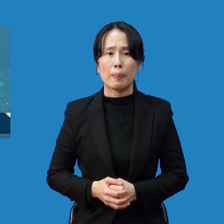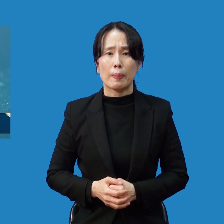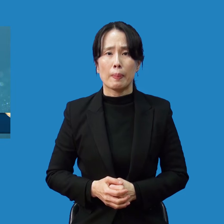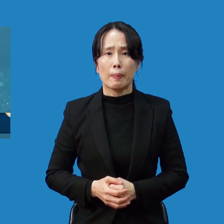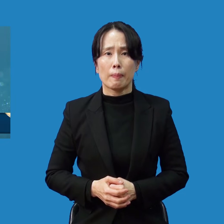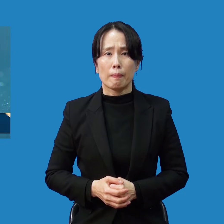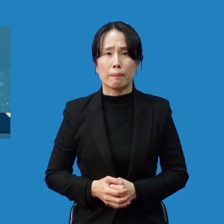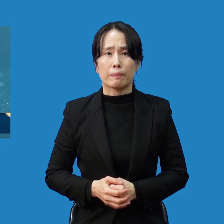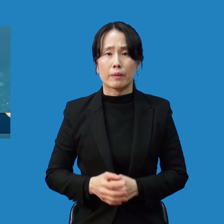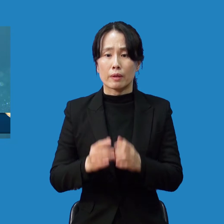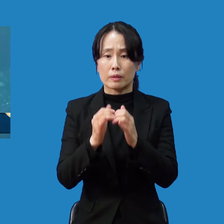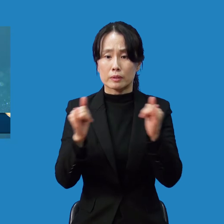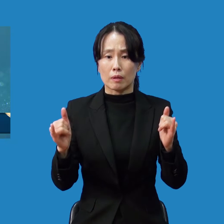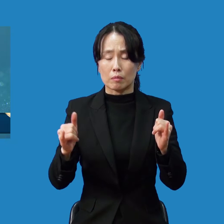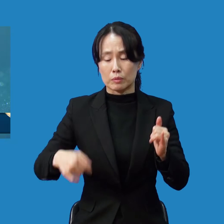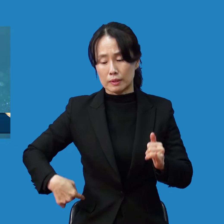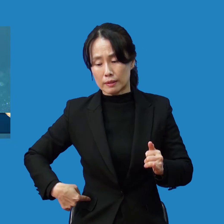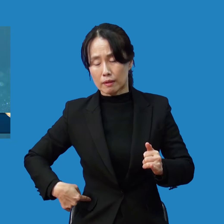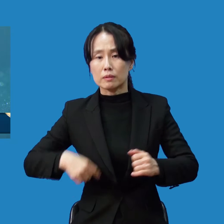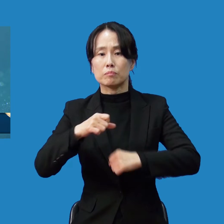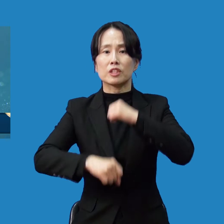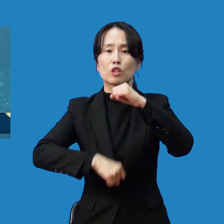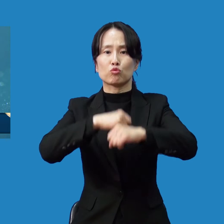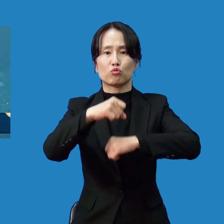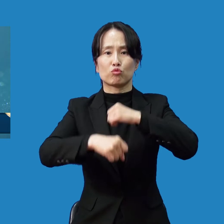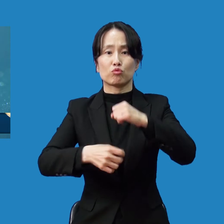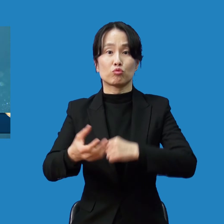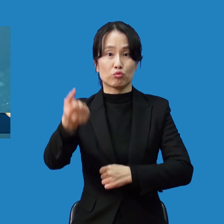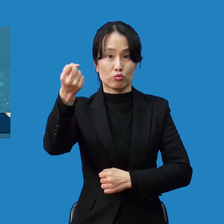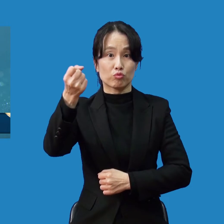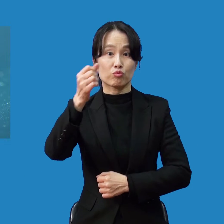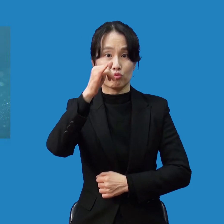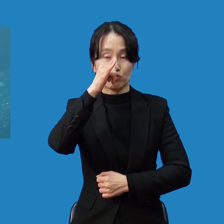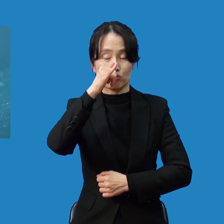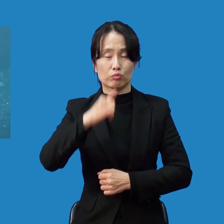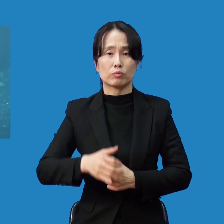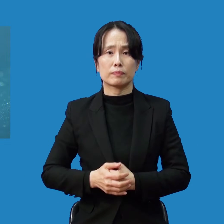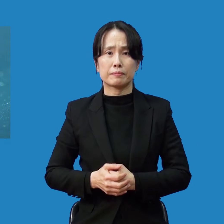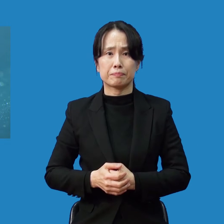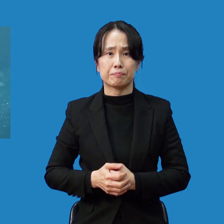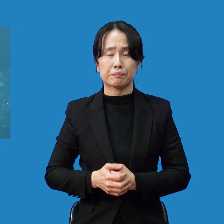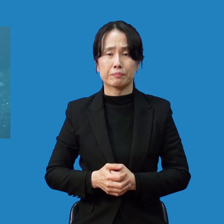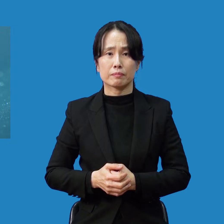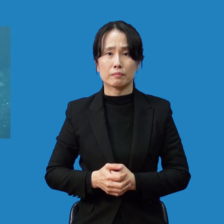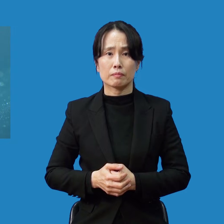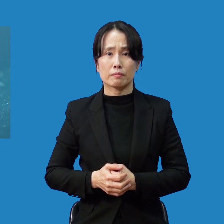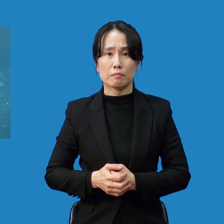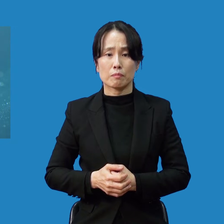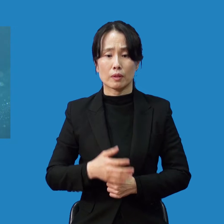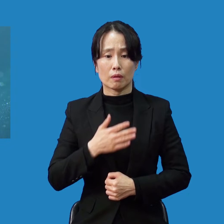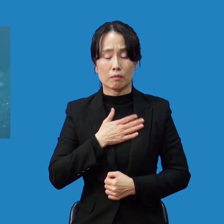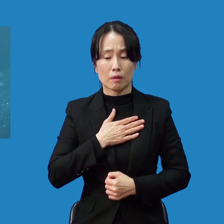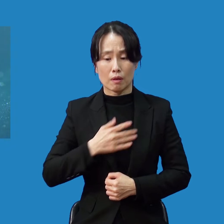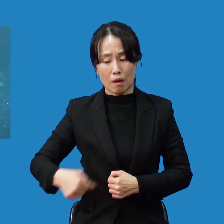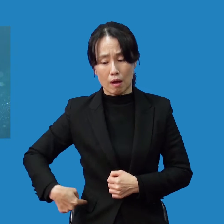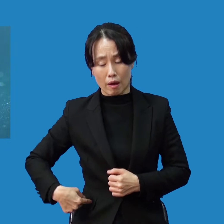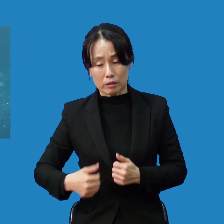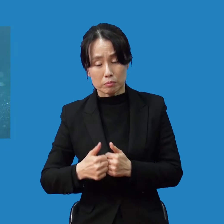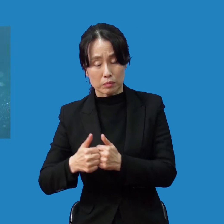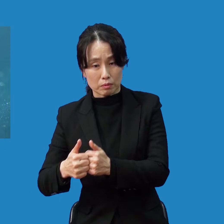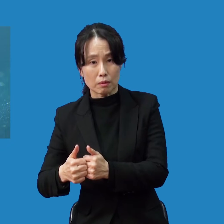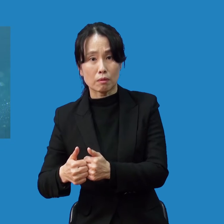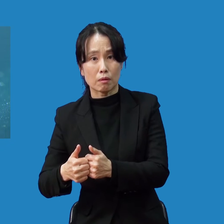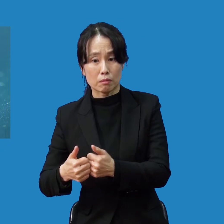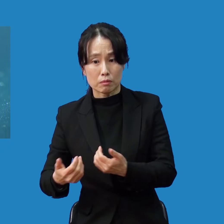사람은 다 양심의 자유를 가지고 있지 않습니까? 내가 이 양심을 따라서 하는